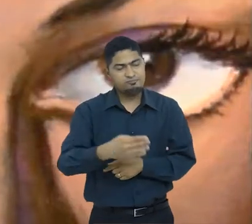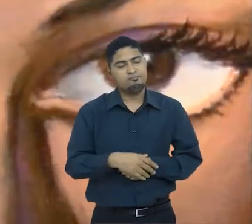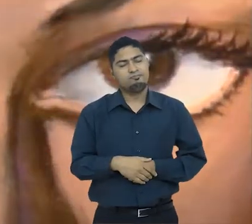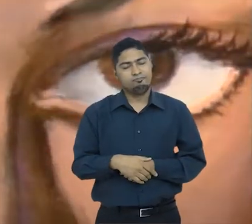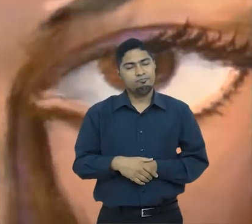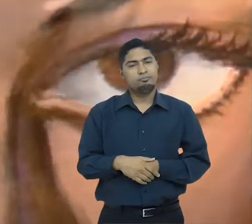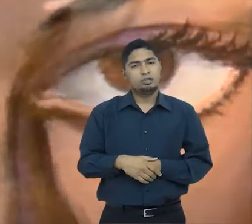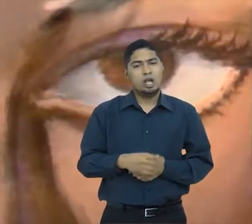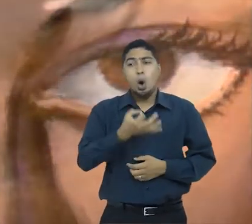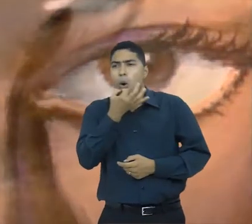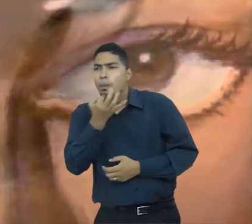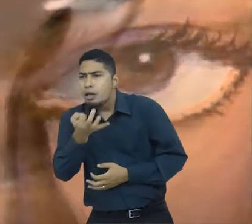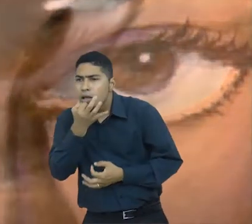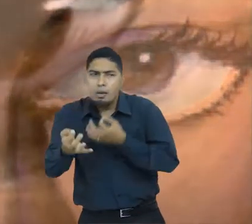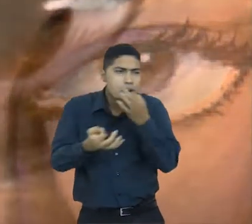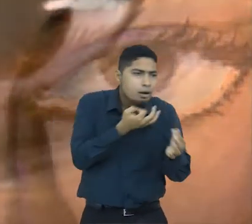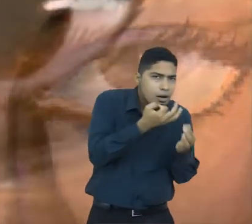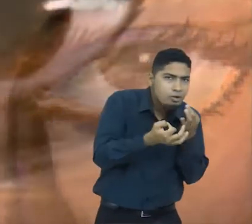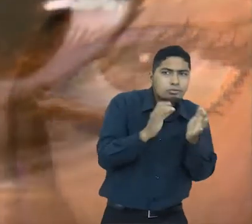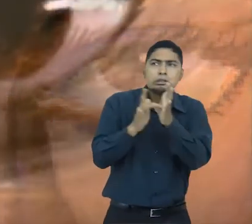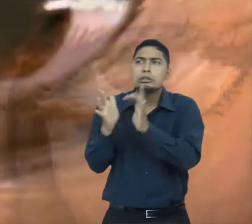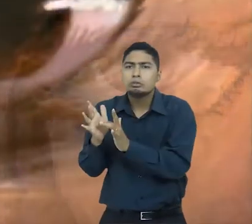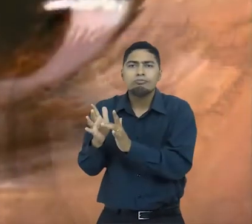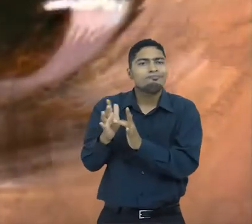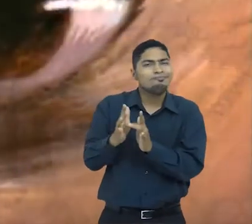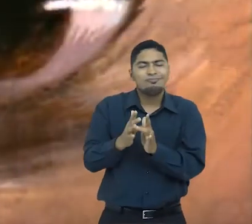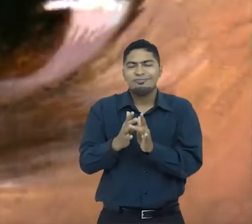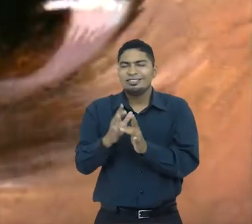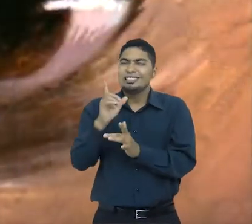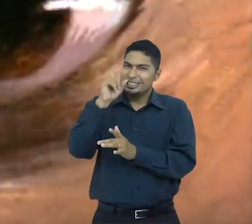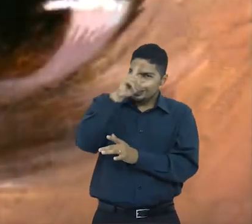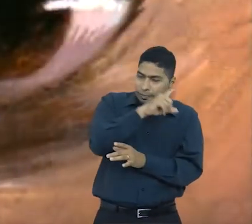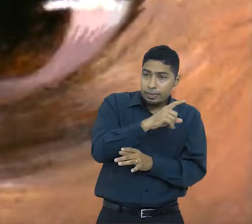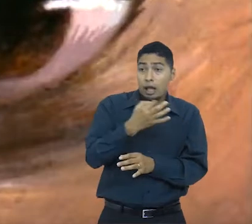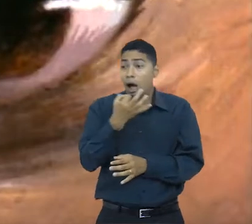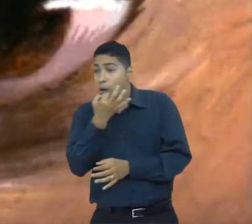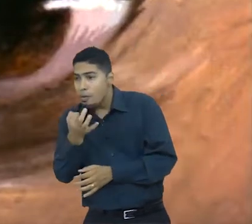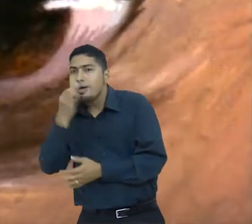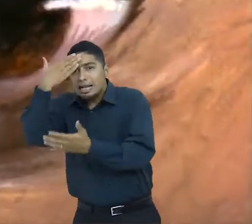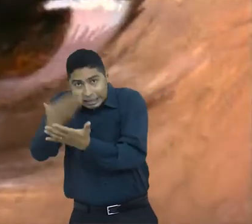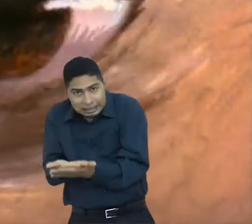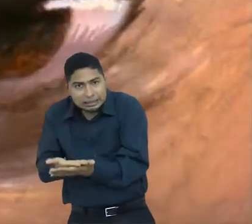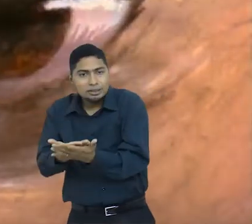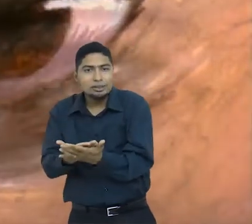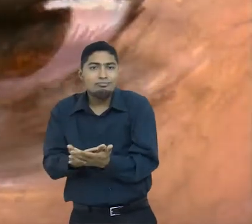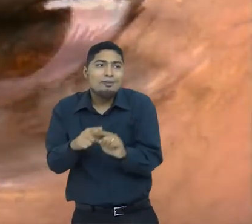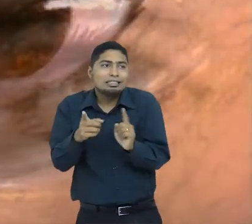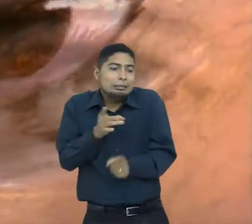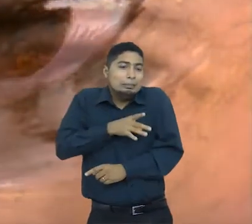As opiniões se dividiam a respeito de Jesus. Alguns líderes religiosos criam nele, mas por causa dos fariseus, não confessavam